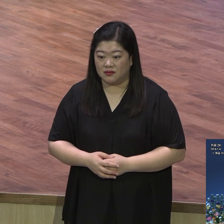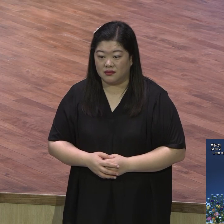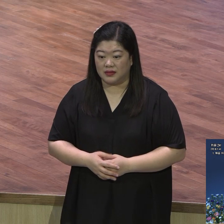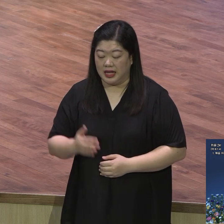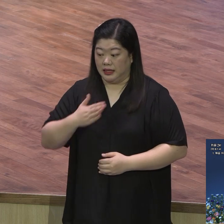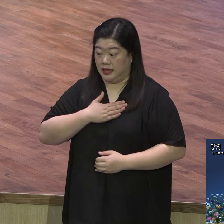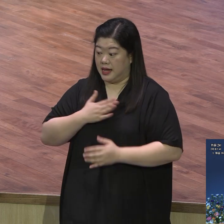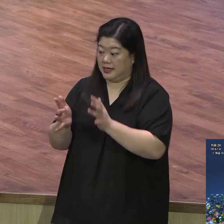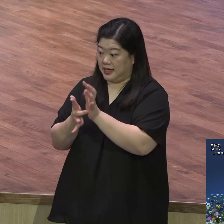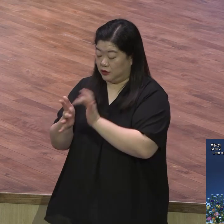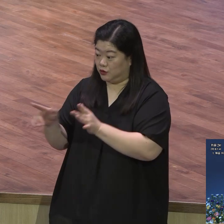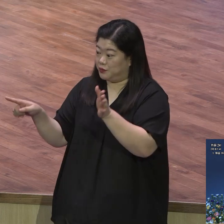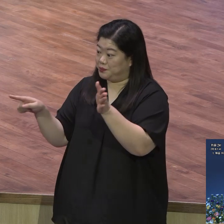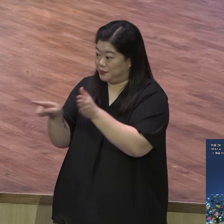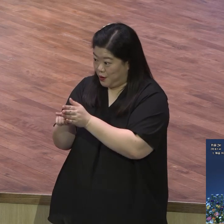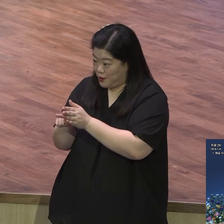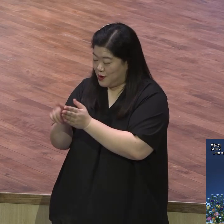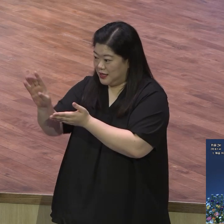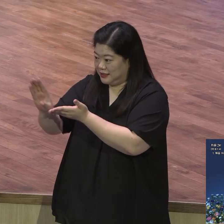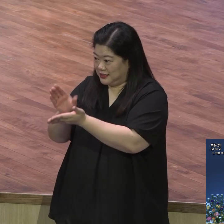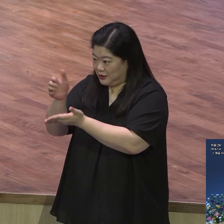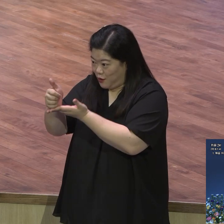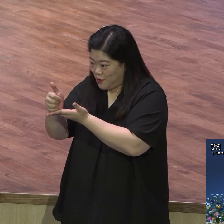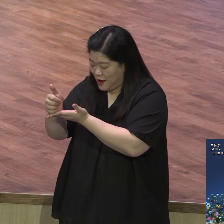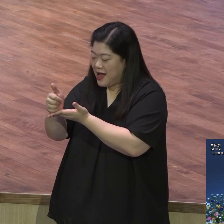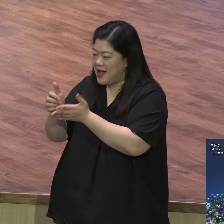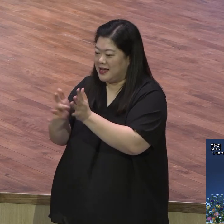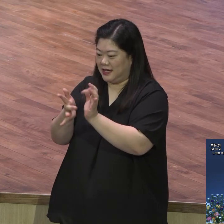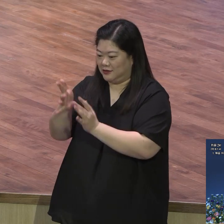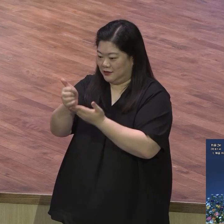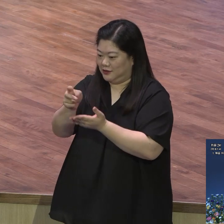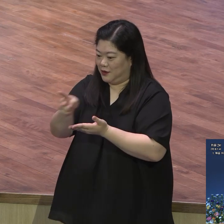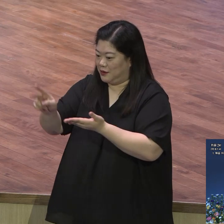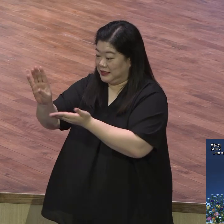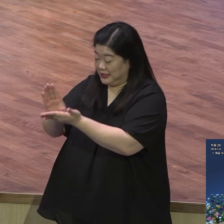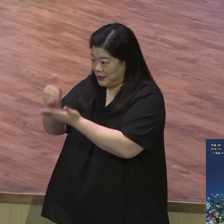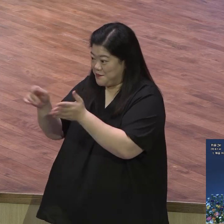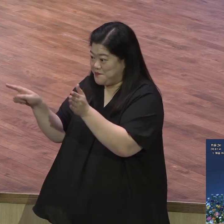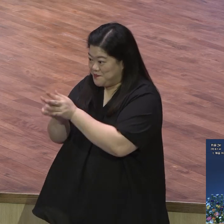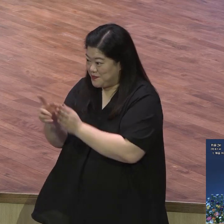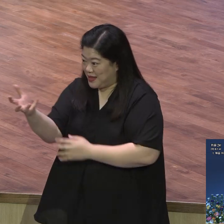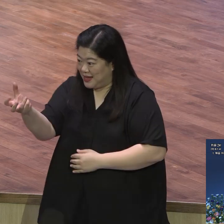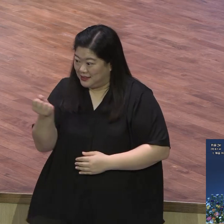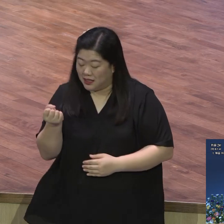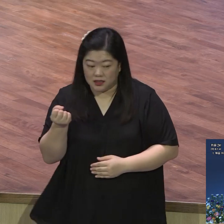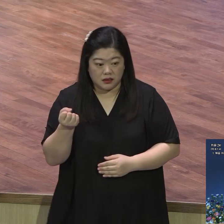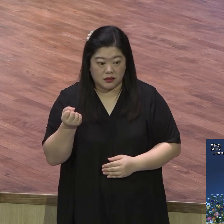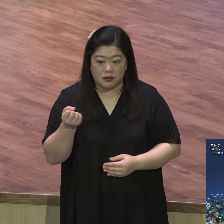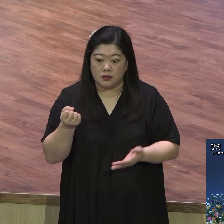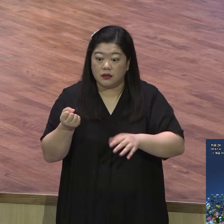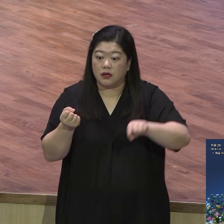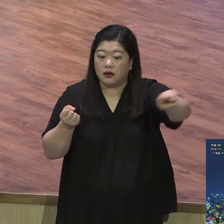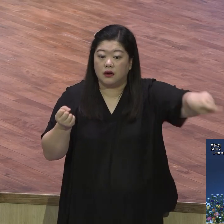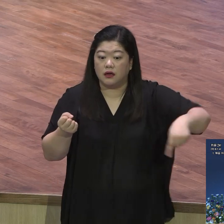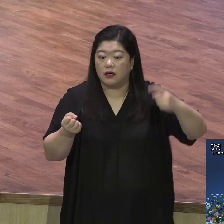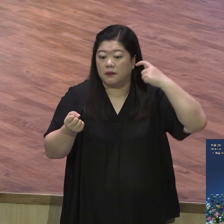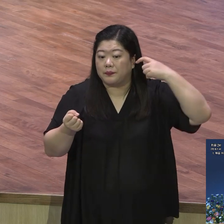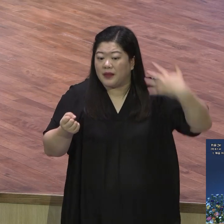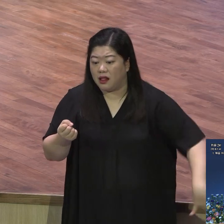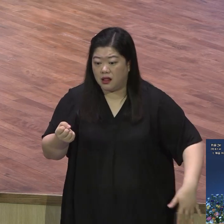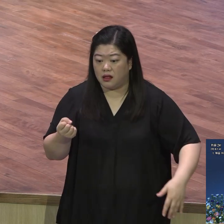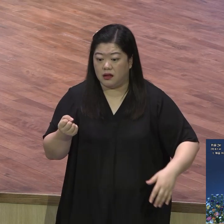내가 믿는 예수가 그리스도라는 사실 참복음의 진리를 듣지 못하고 방치되어 있는